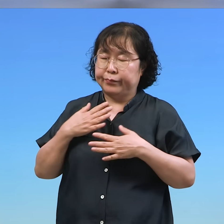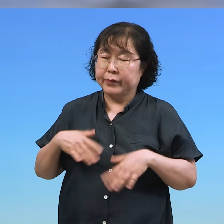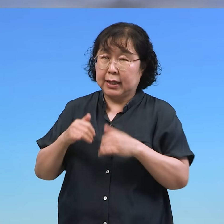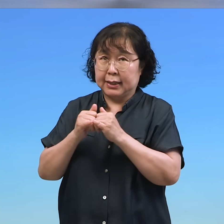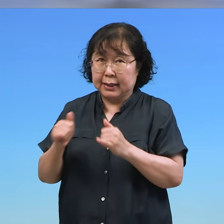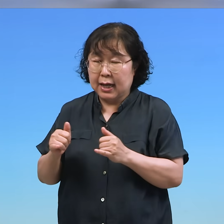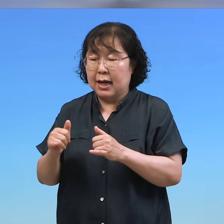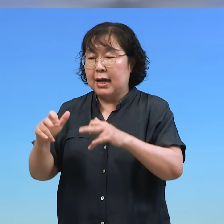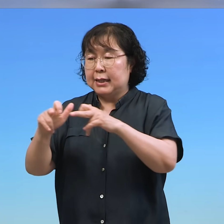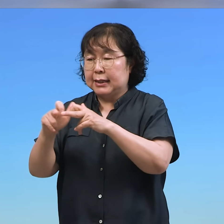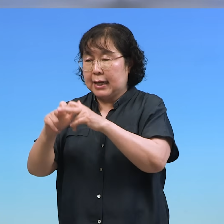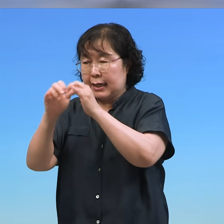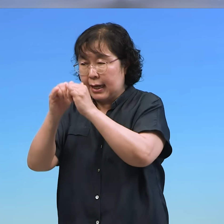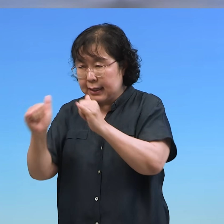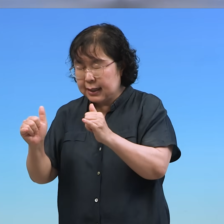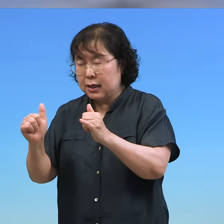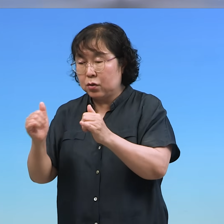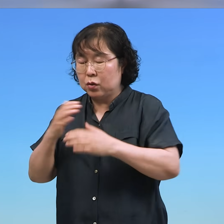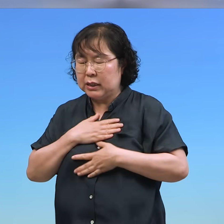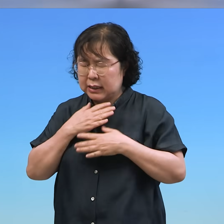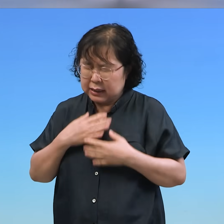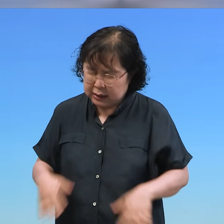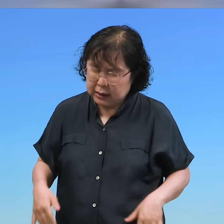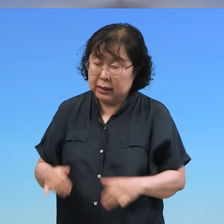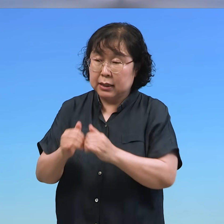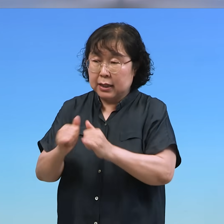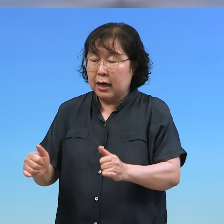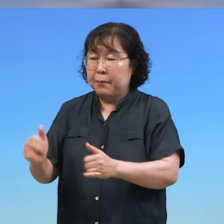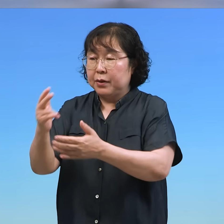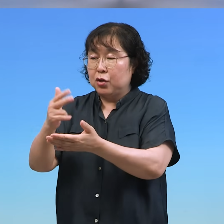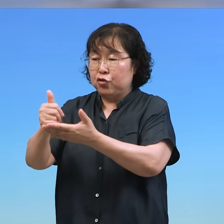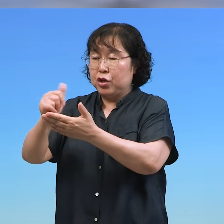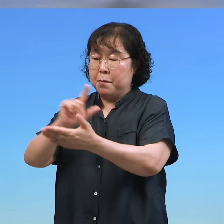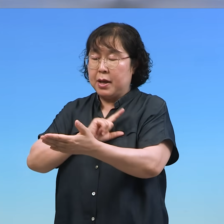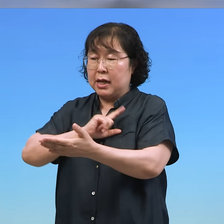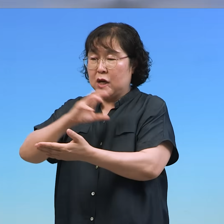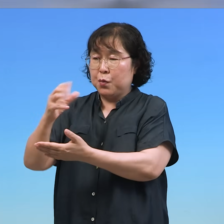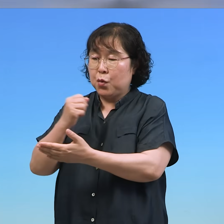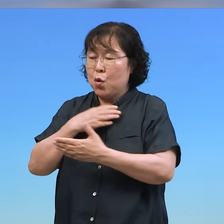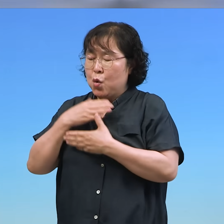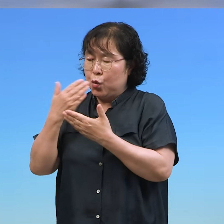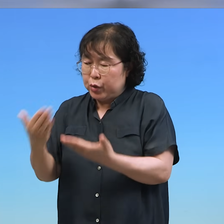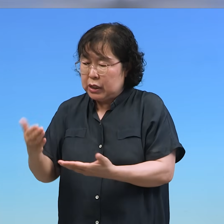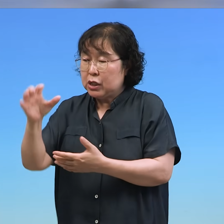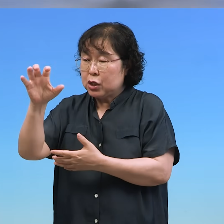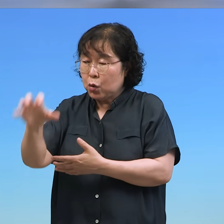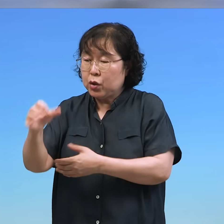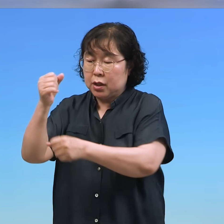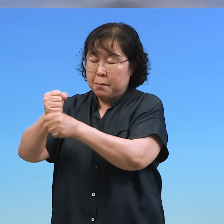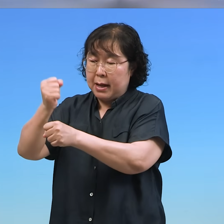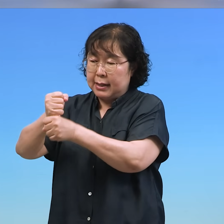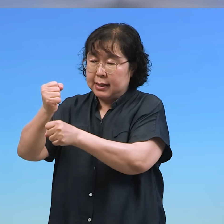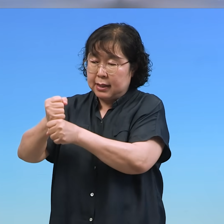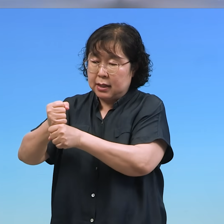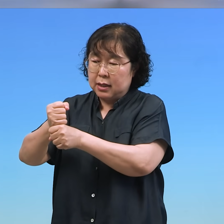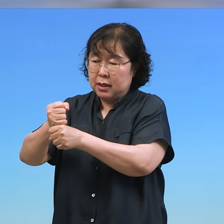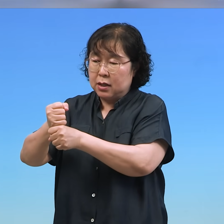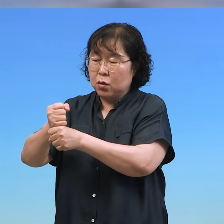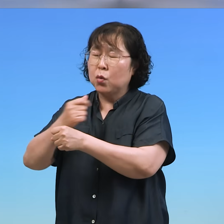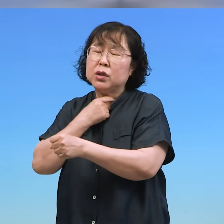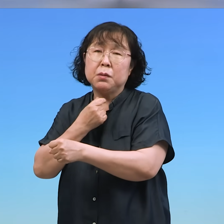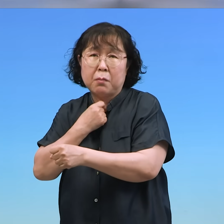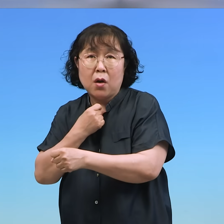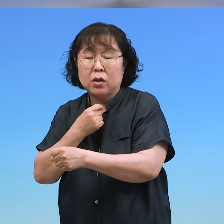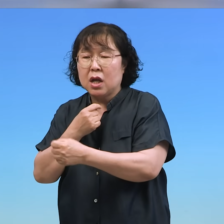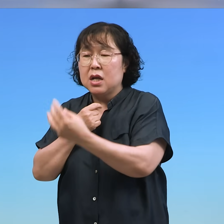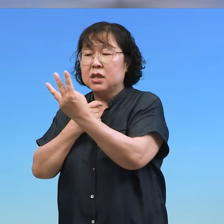지친 이들이 거기에 주님 이름으로 쉬는 곳을 만들어야 되는데 이게 머리가 터질 것 같은 거예요. 이게 하나만 목표라도 이게 잘 안